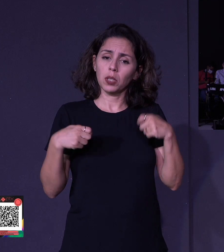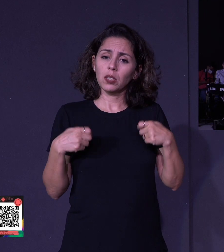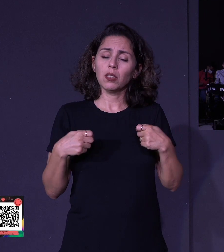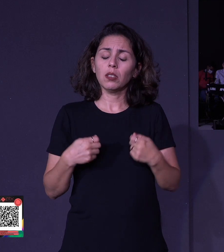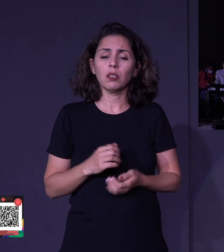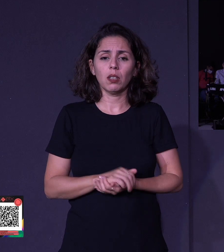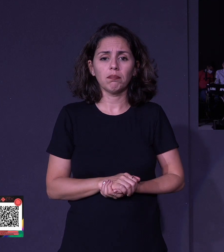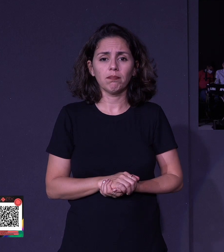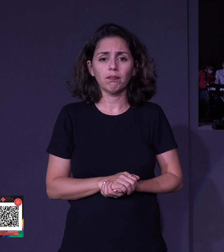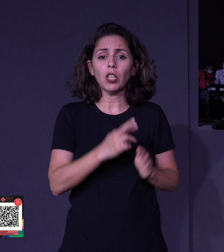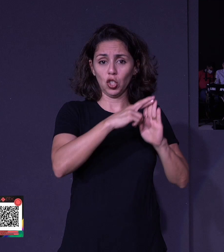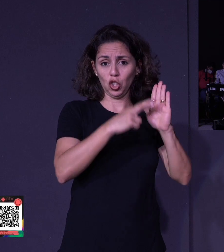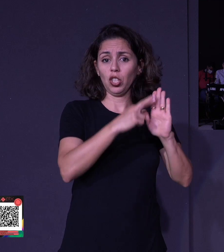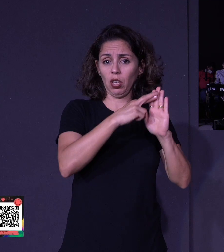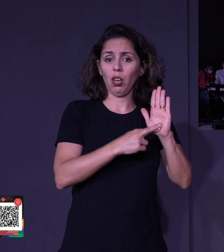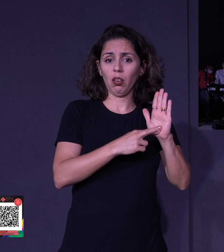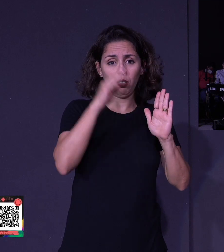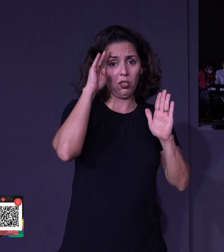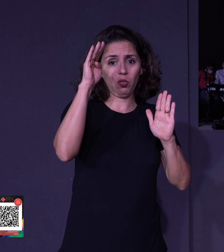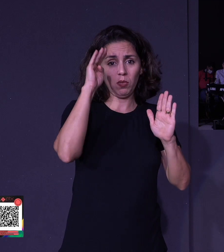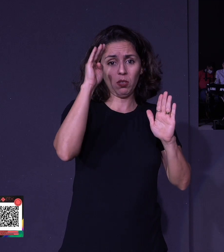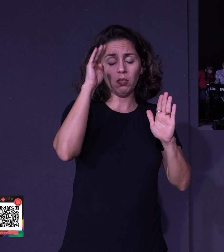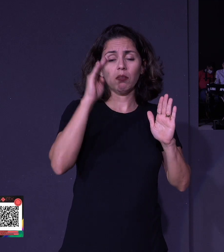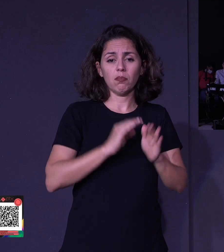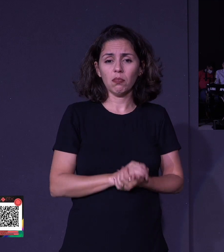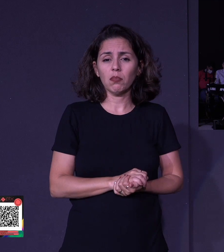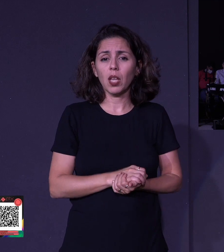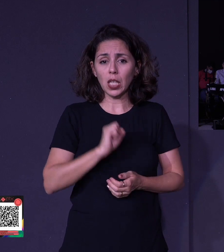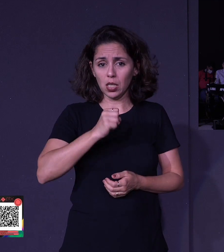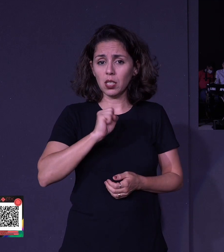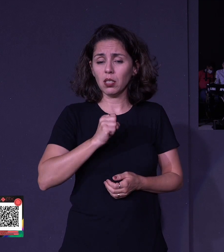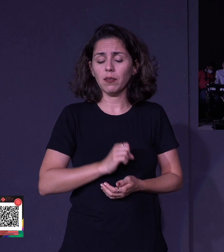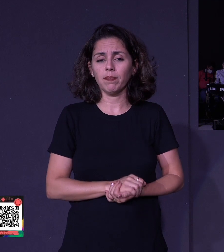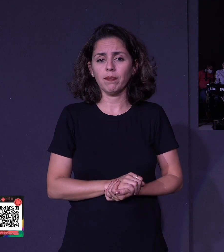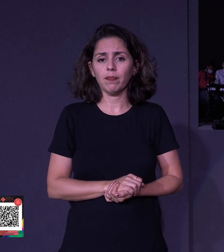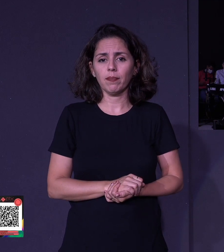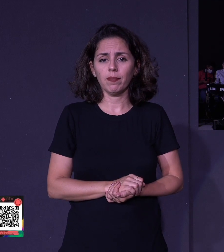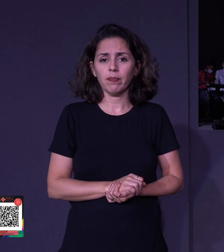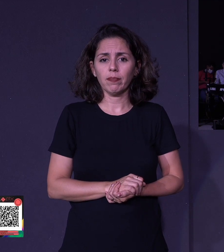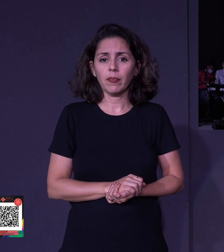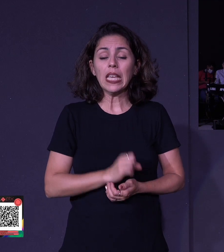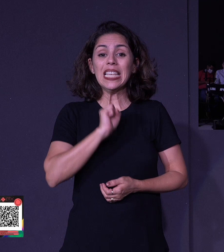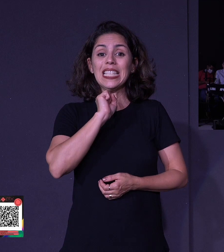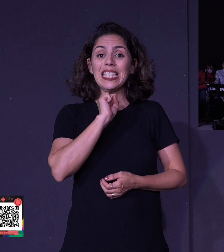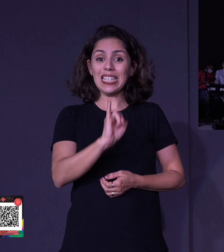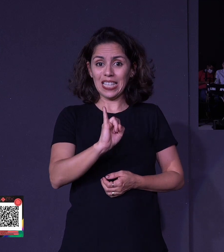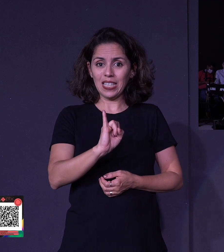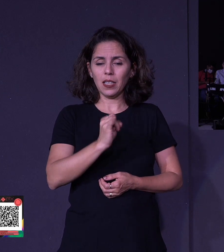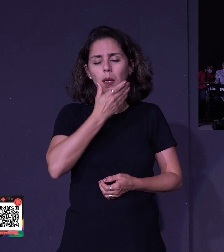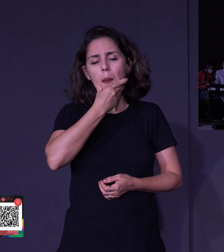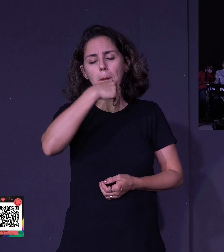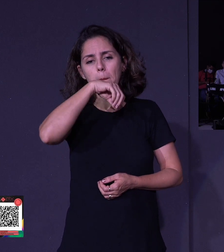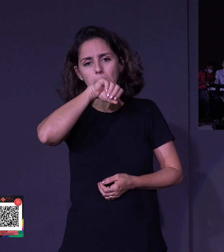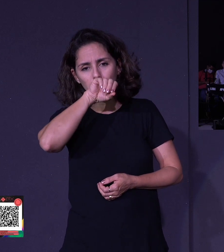princípios. Escute, pais indisciplinados e emocionalmente imaturos